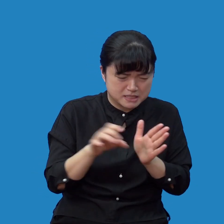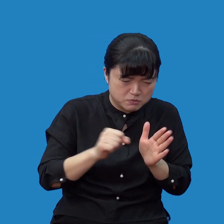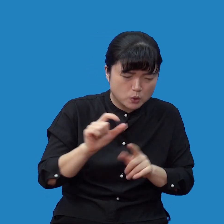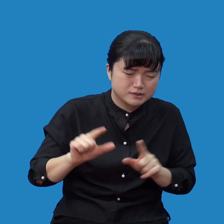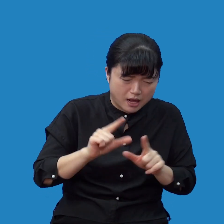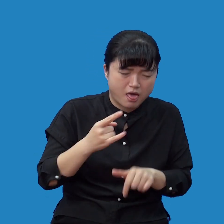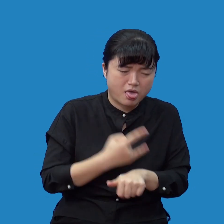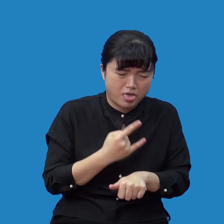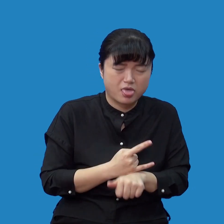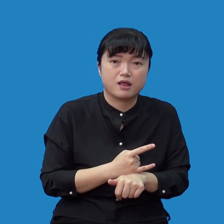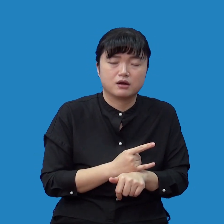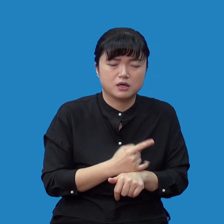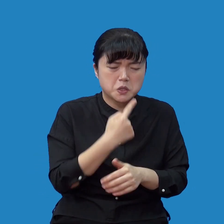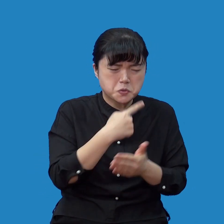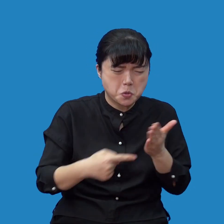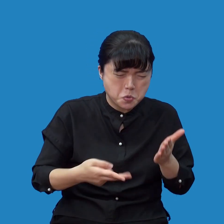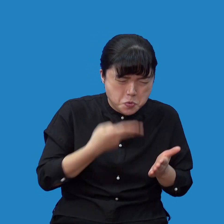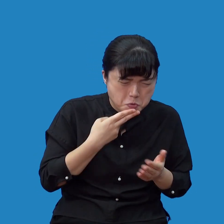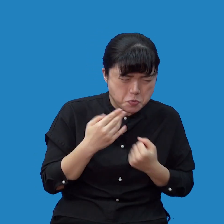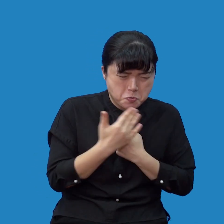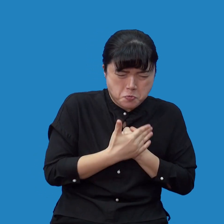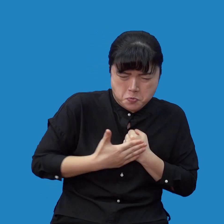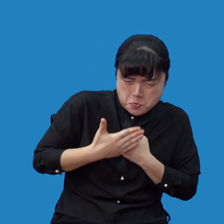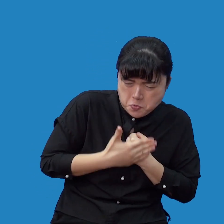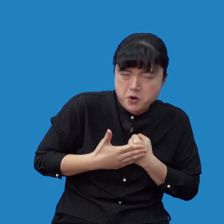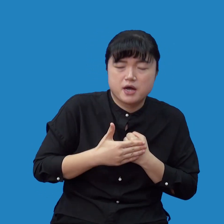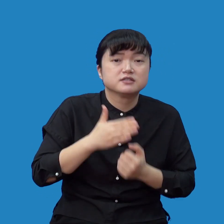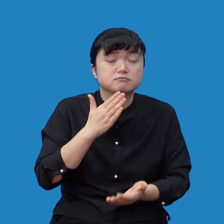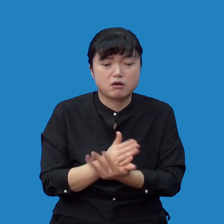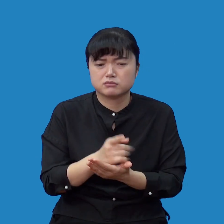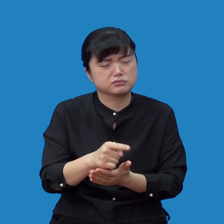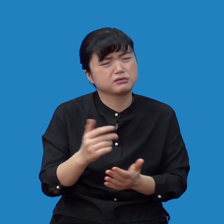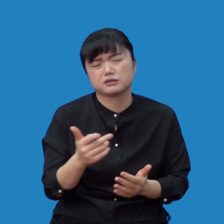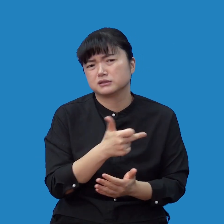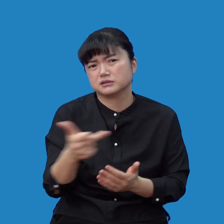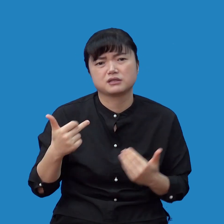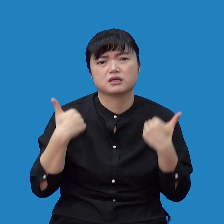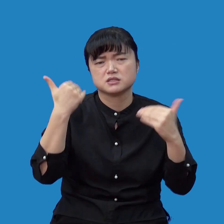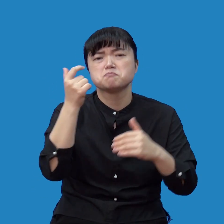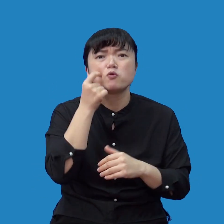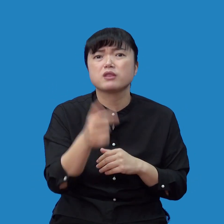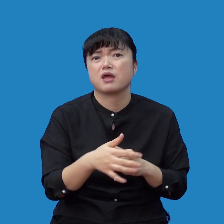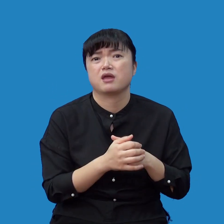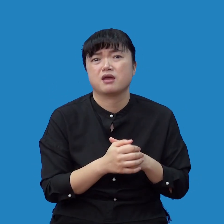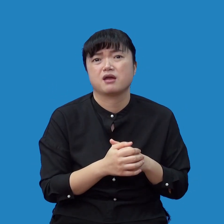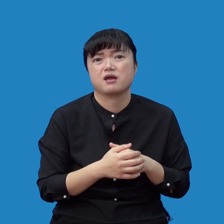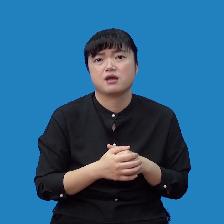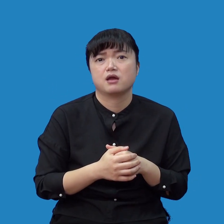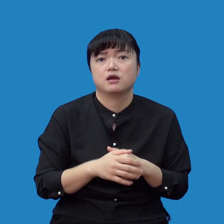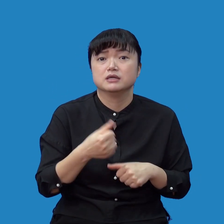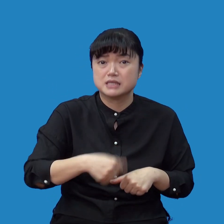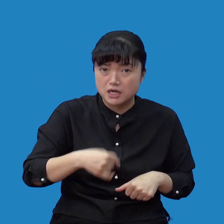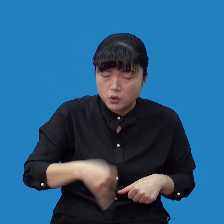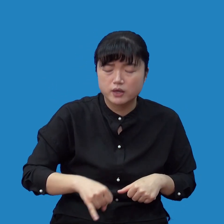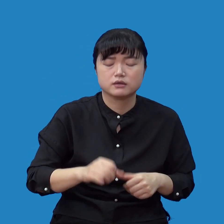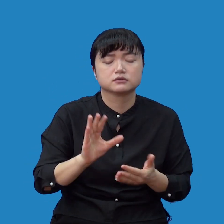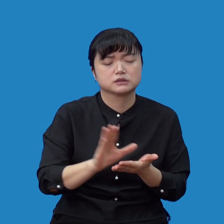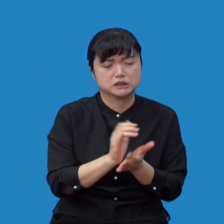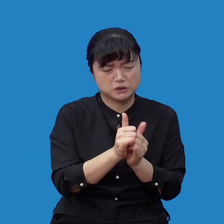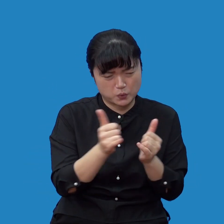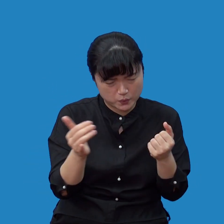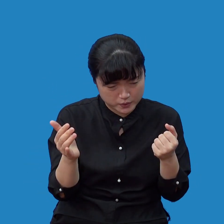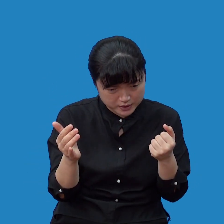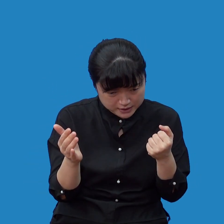하나도 손해보지 않겠다, 아닙니다. 그 사람은 큰 사람이 될 수 없습니다. 우리 자녀들에게 그리스도로 인해 손해받는